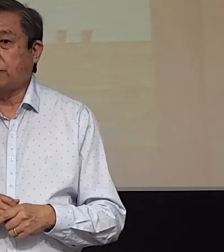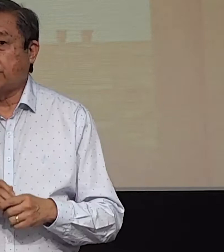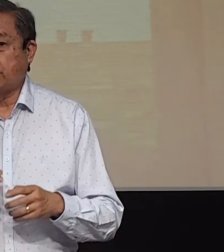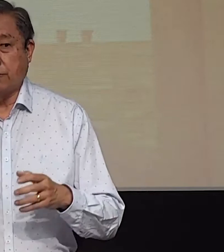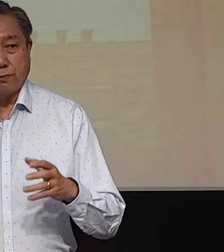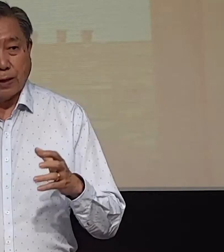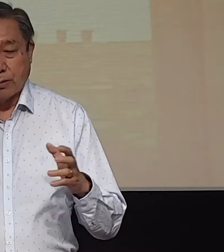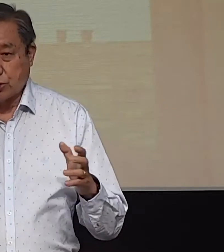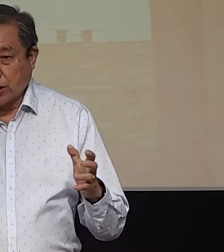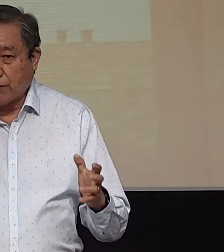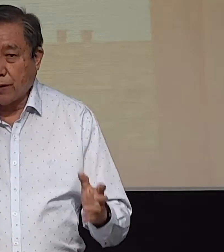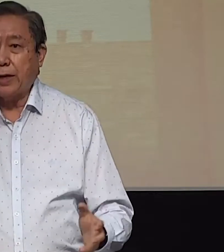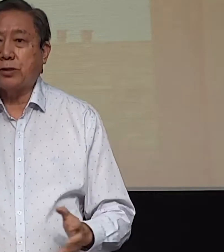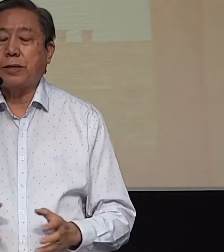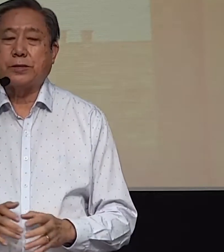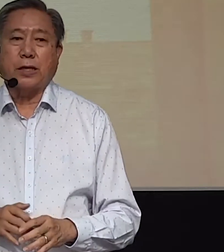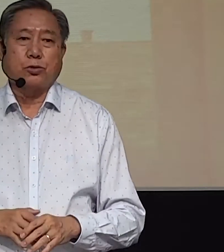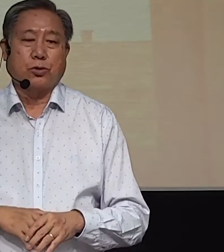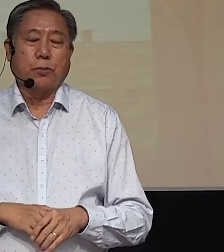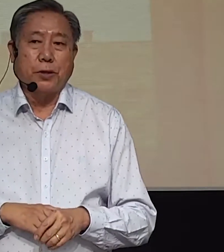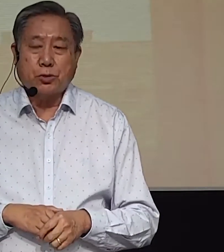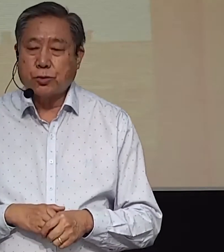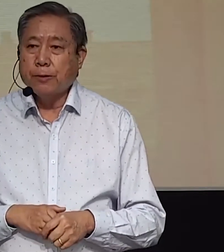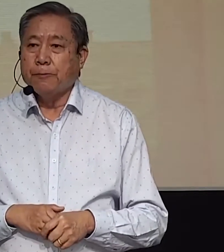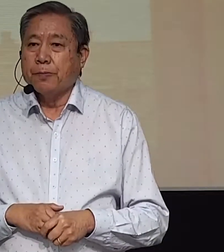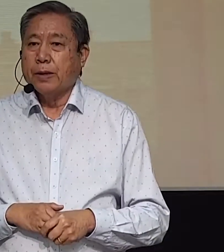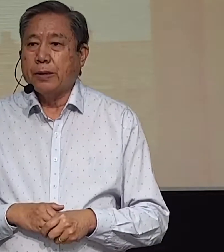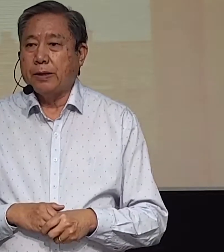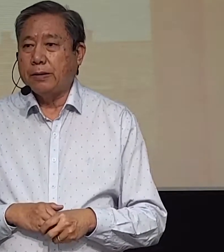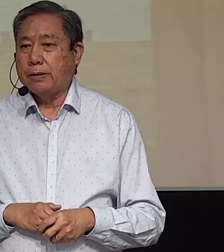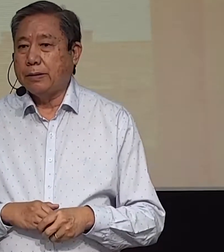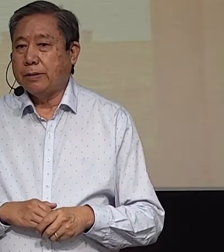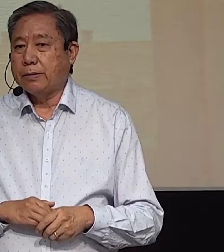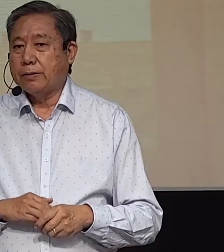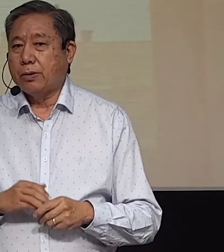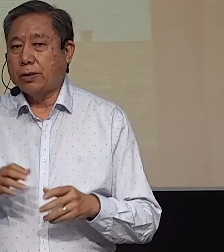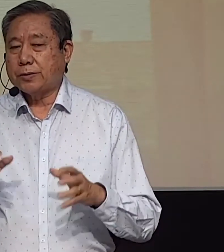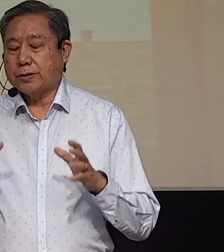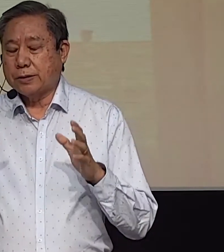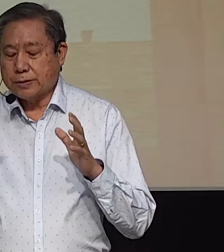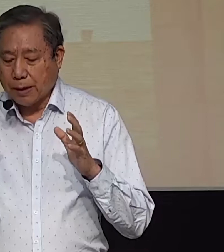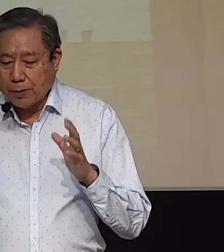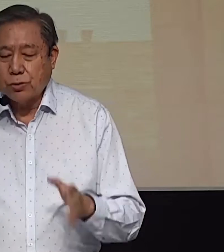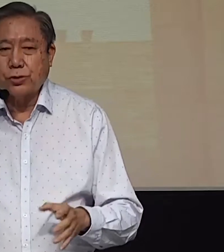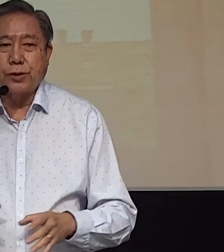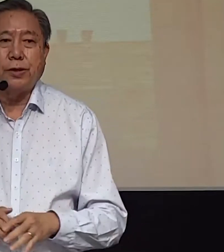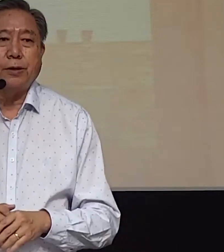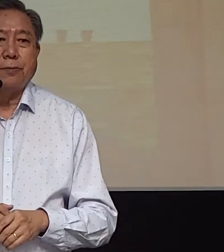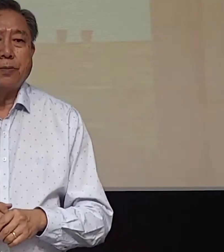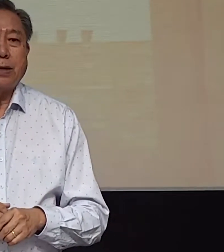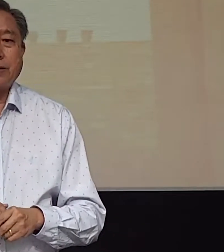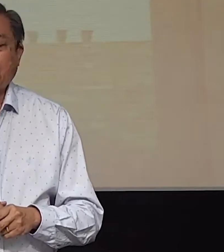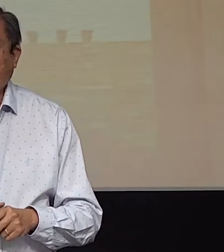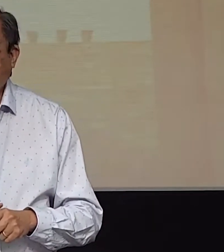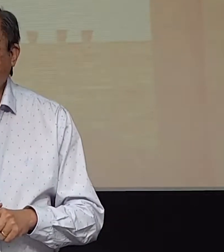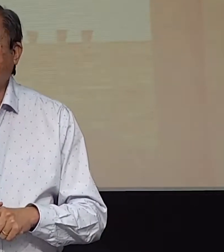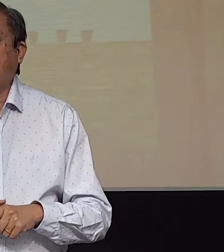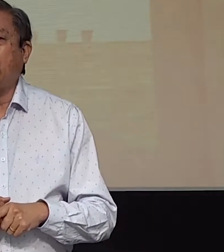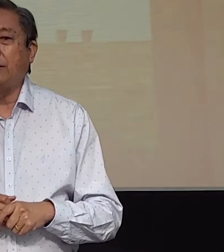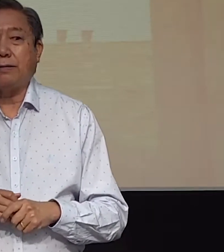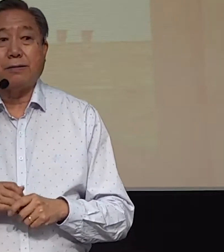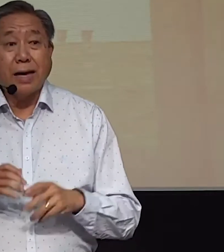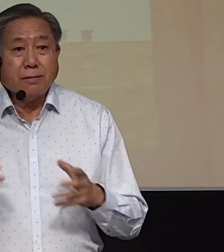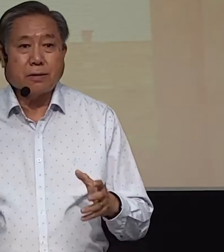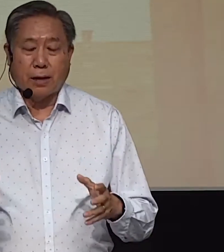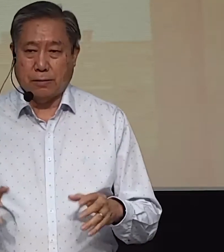Nós falamos já várias mensagens sobre isso, e nós sabemos que Satanás,